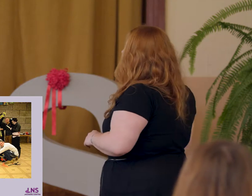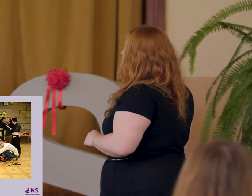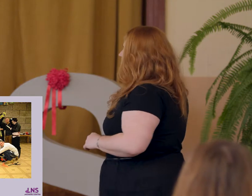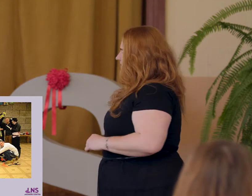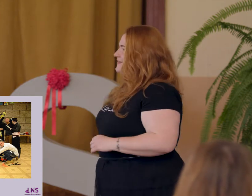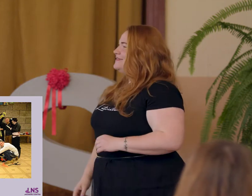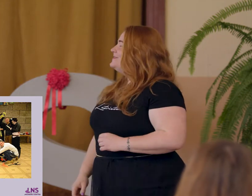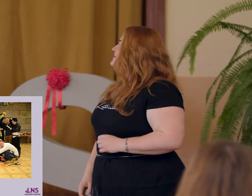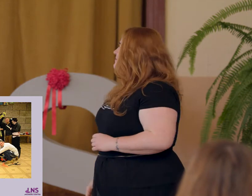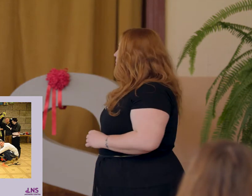vakars.